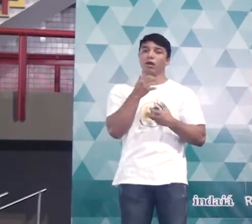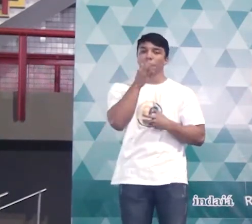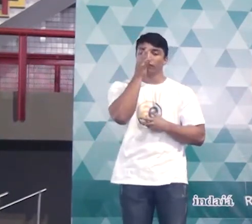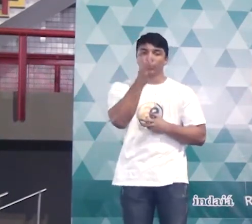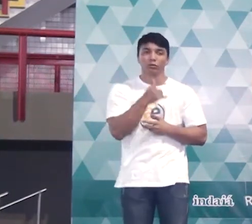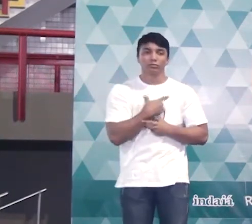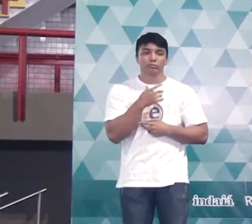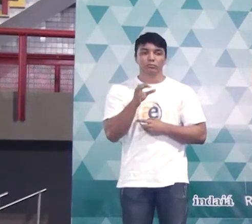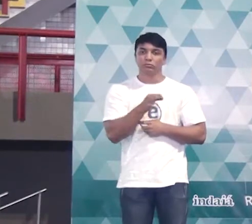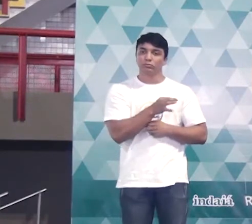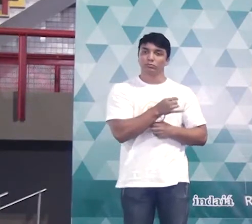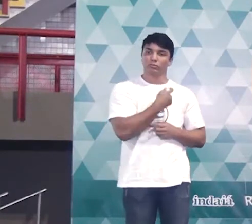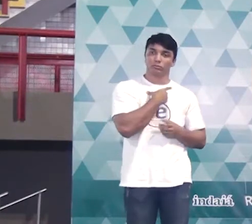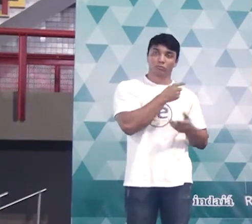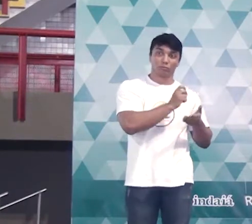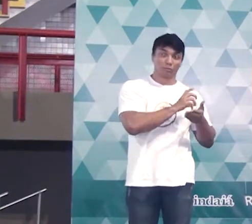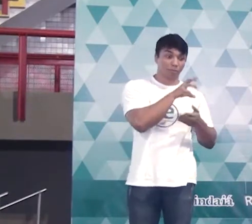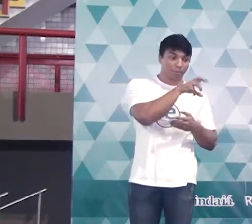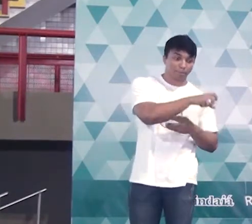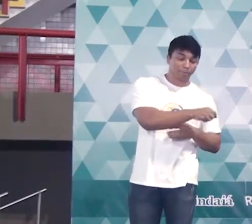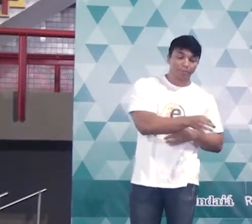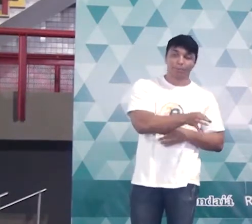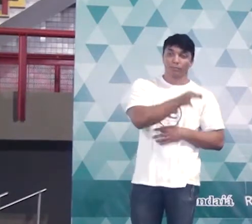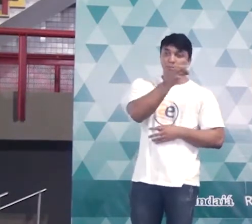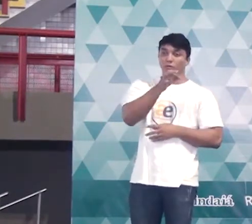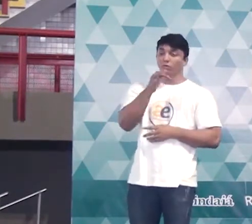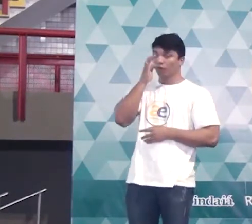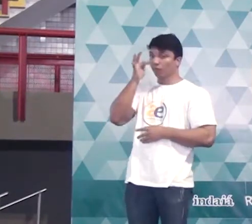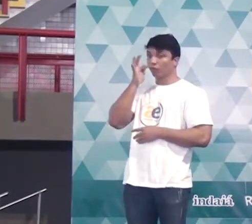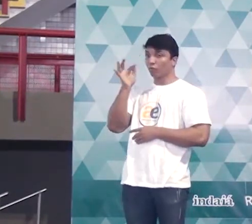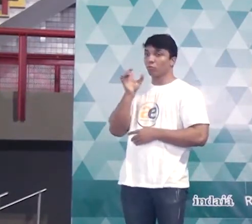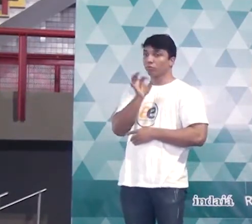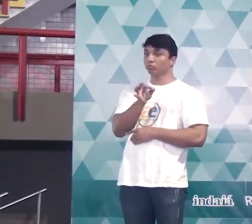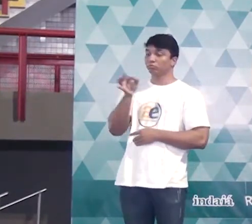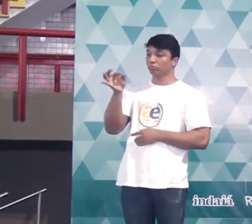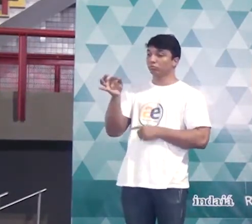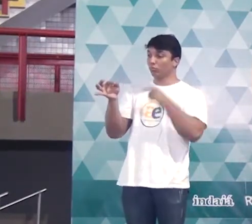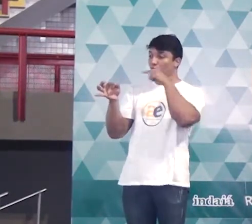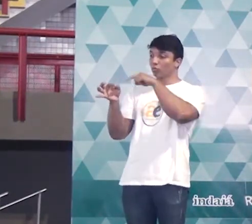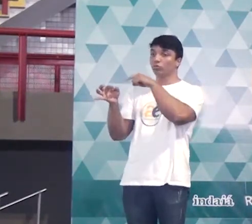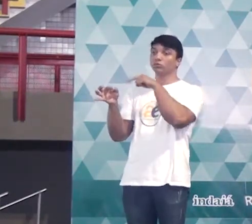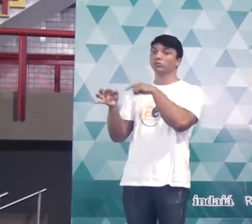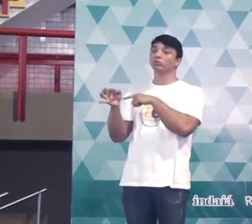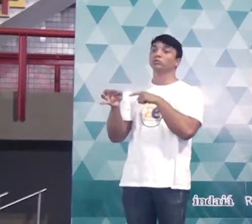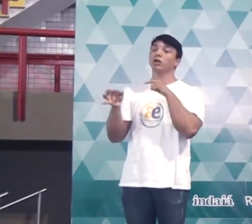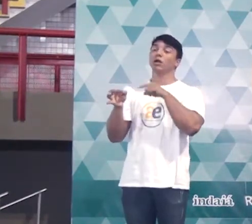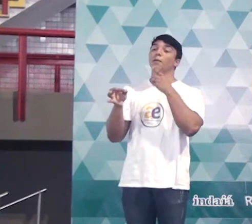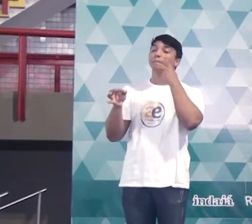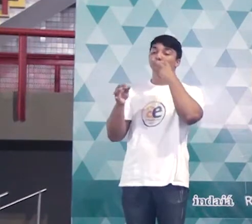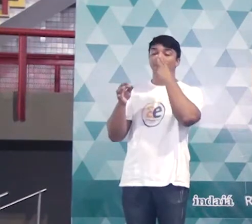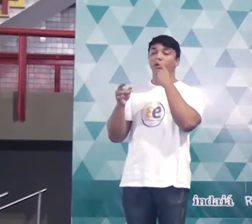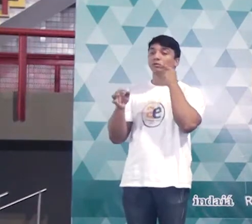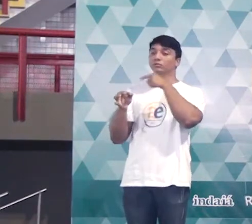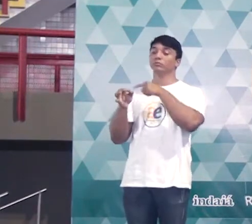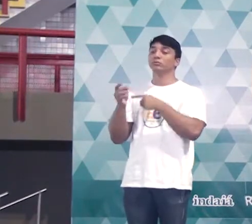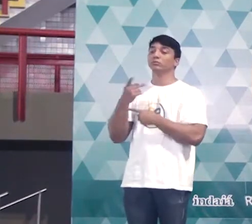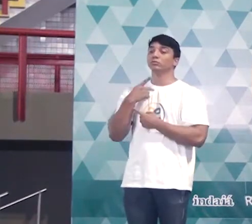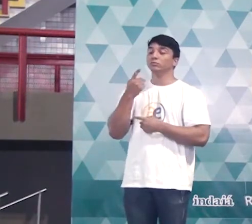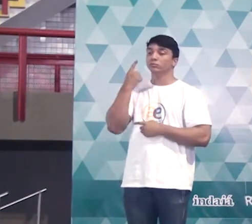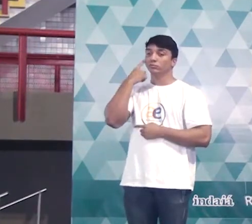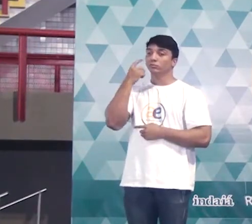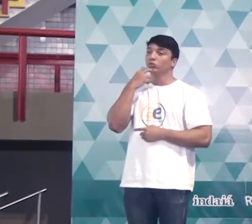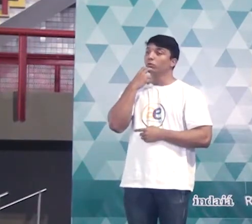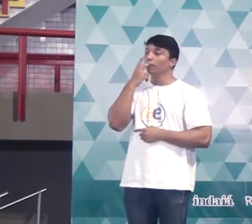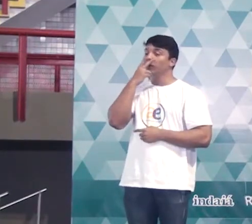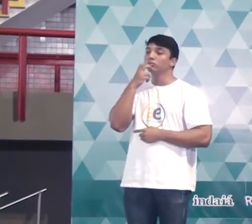flor, foi até o meio do mato, pegou a flor, mostrou para o homem das cavernas e